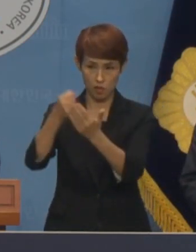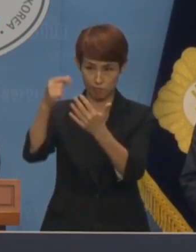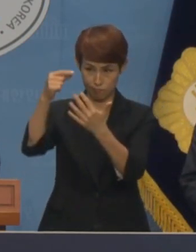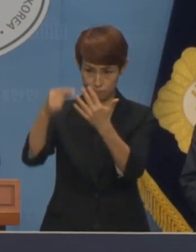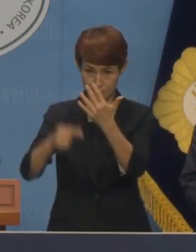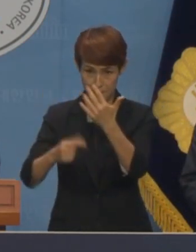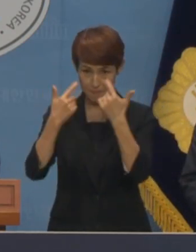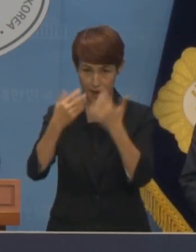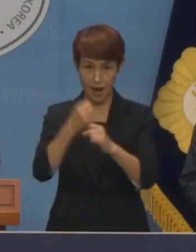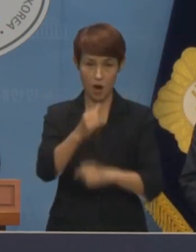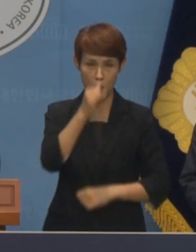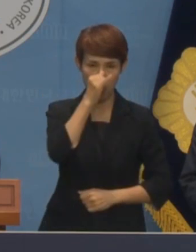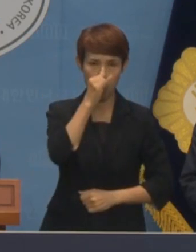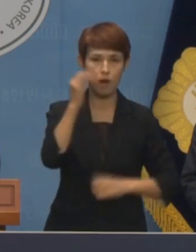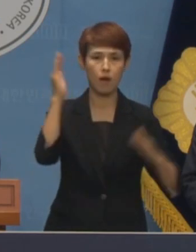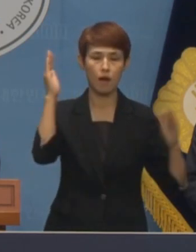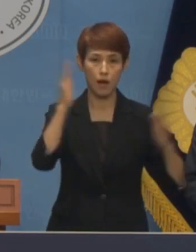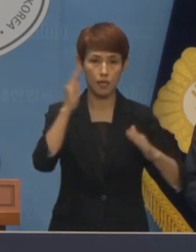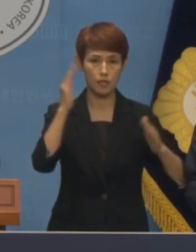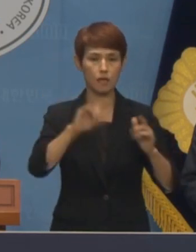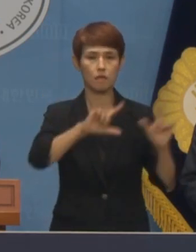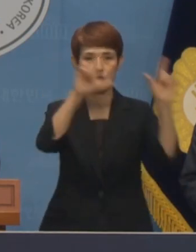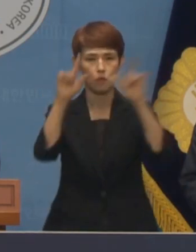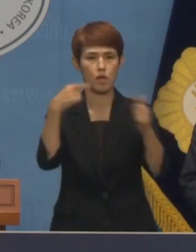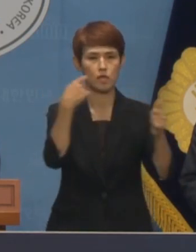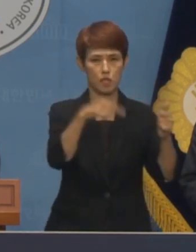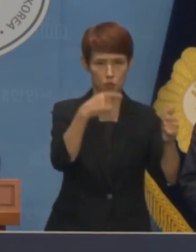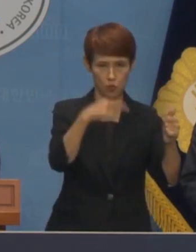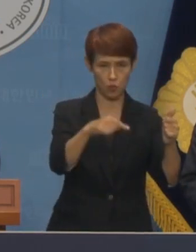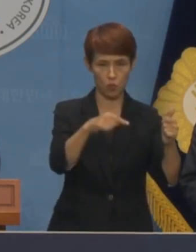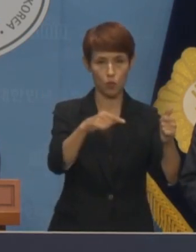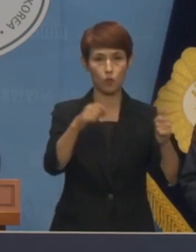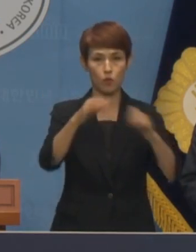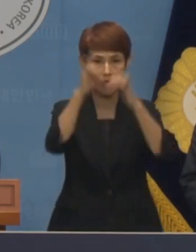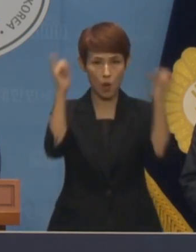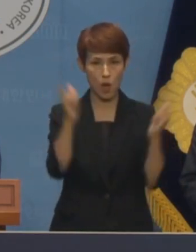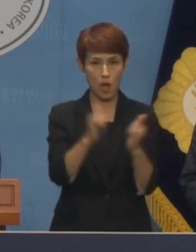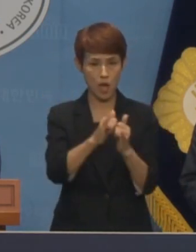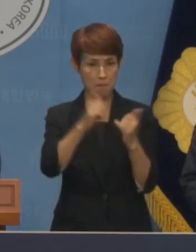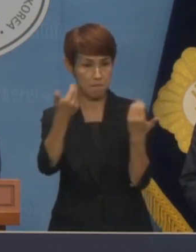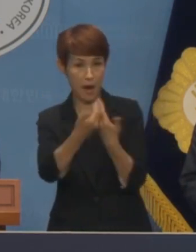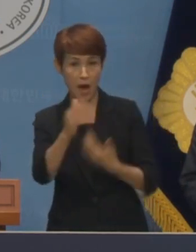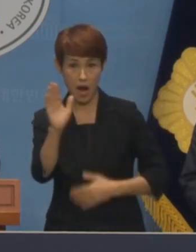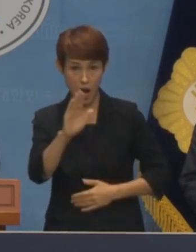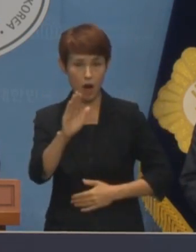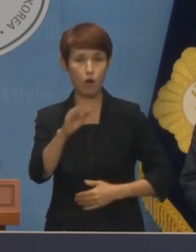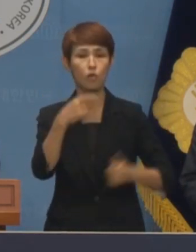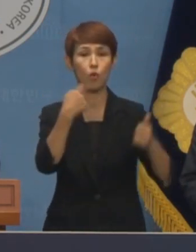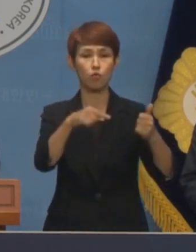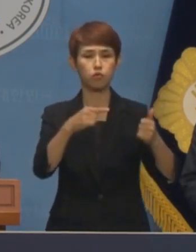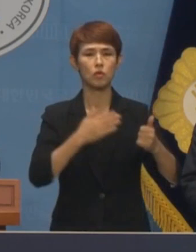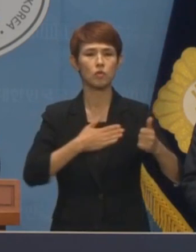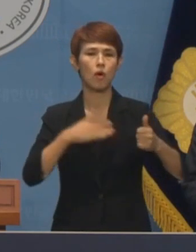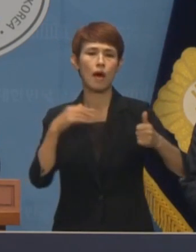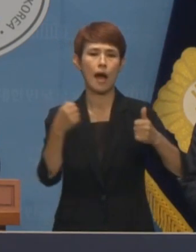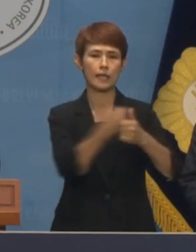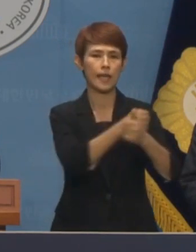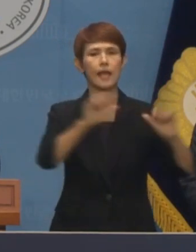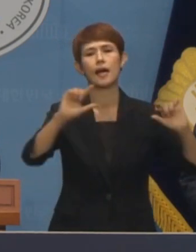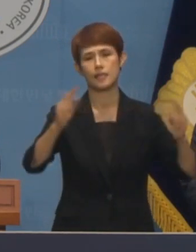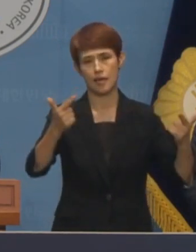정당한 학생 생활 지도와 사회 통념이 반하지 않는 교육 지도 행위는 정서적 학대 행위가 아님을